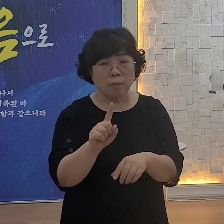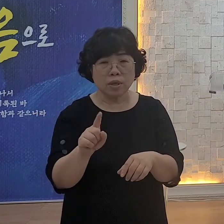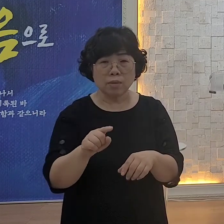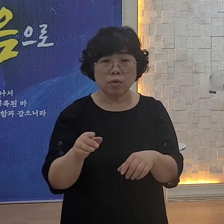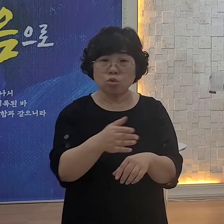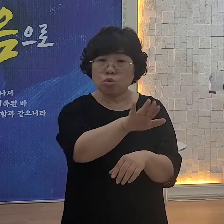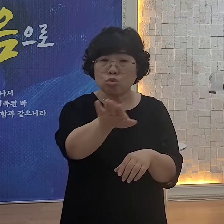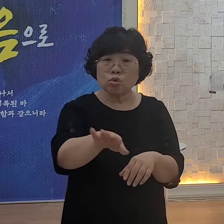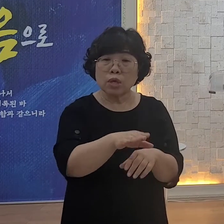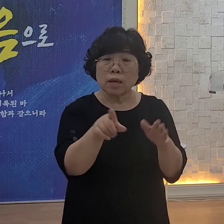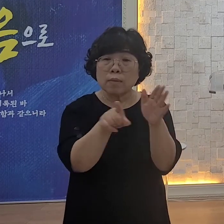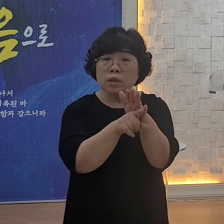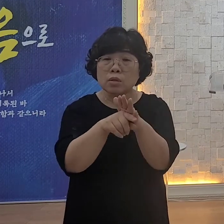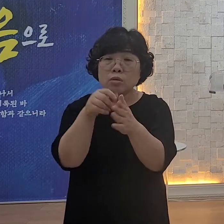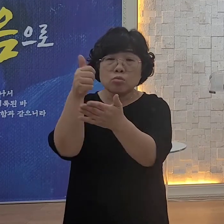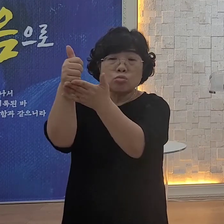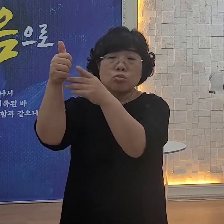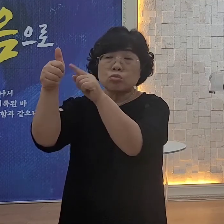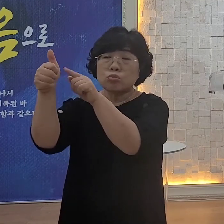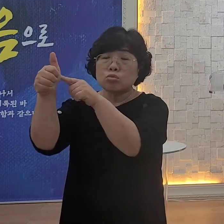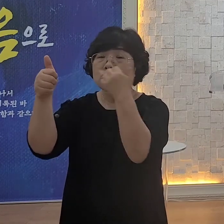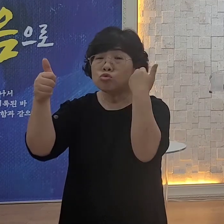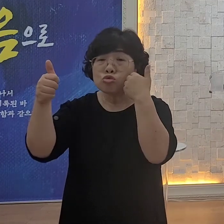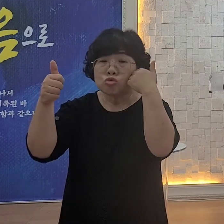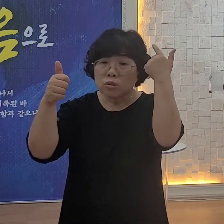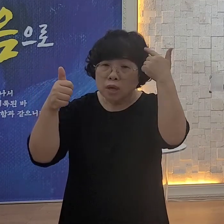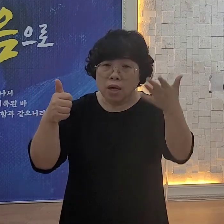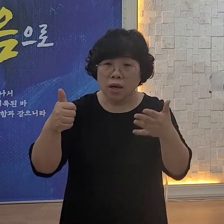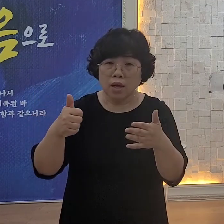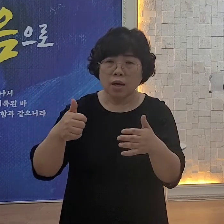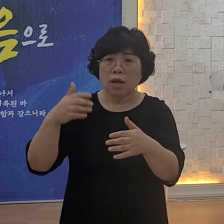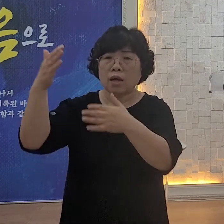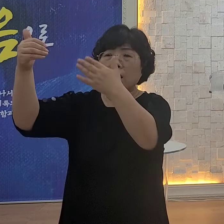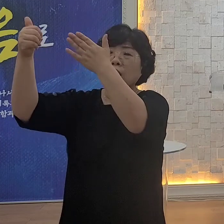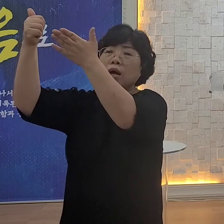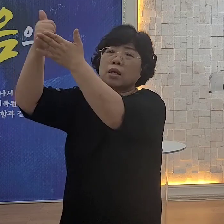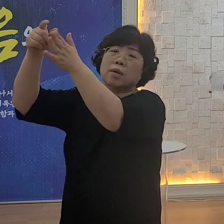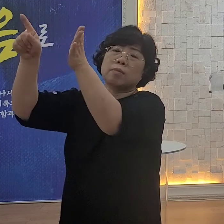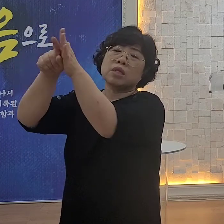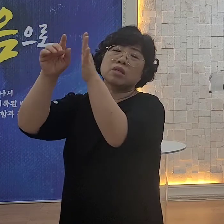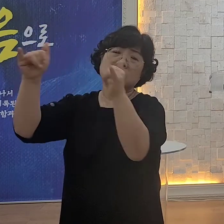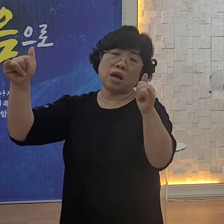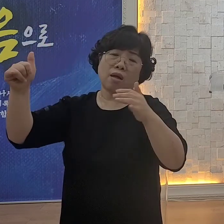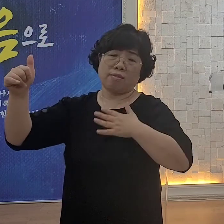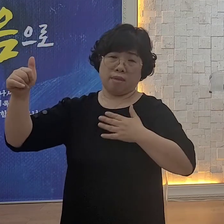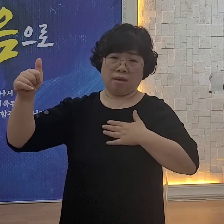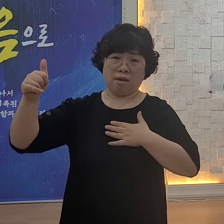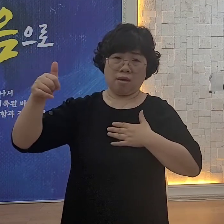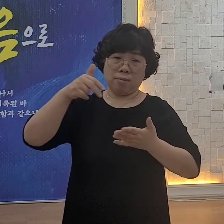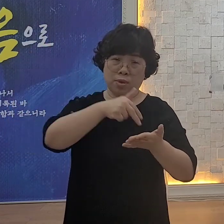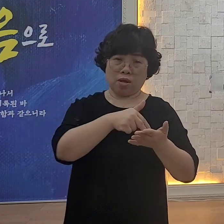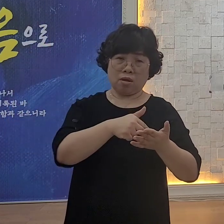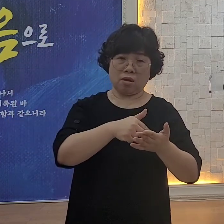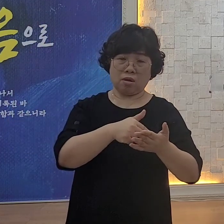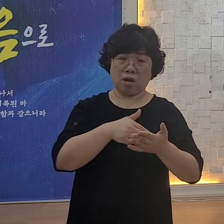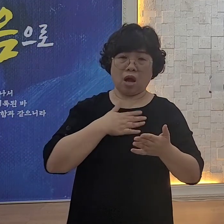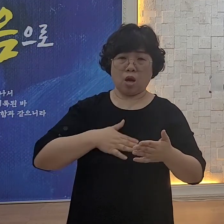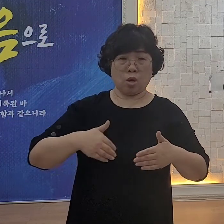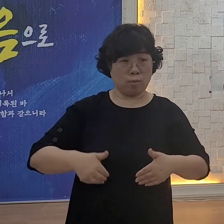존재입니까? 나는 하나님을 믿는 자이다 라는 사실. 자, 어떤